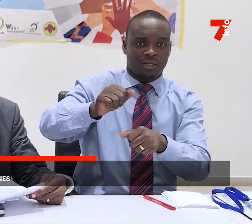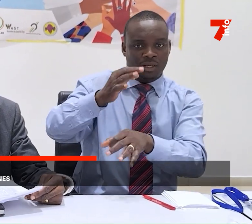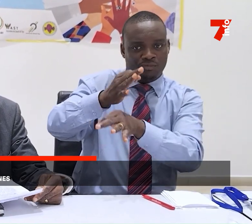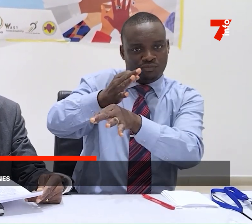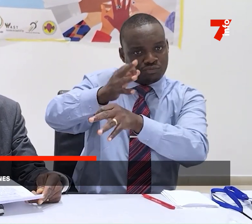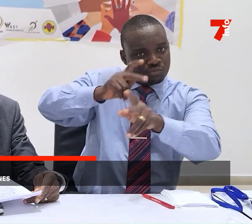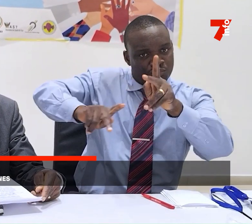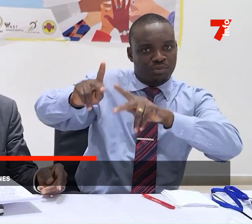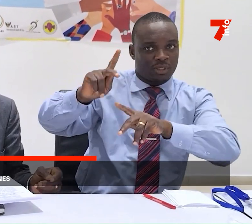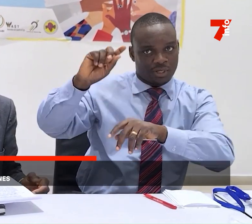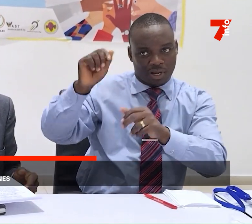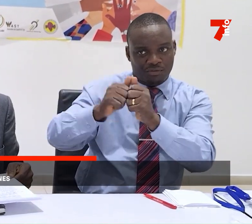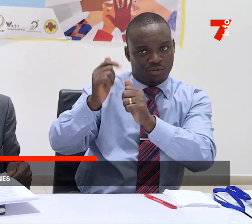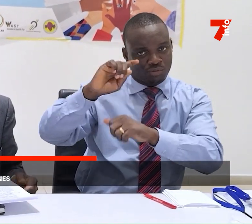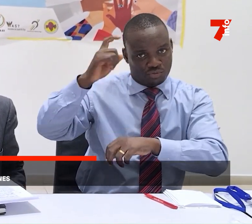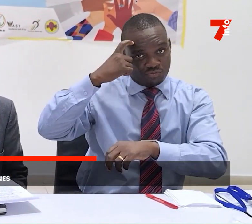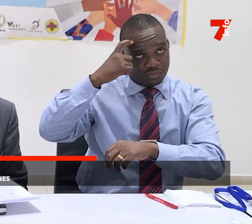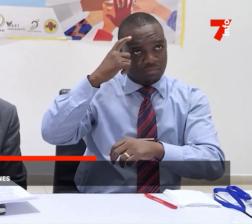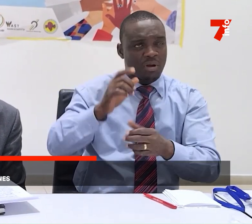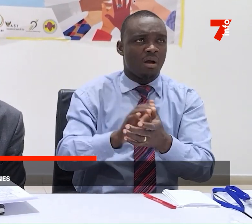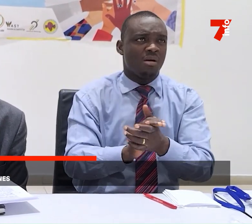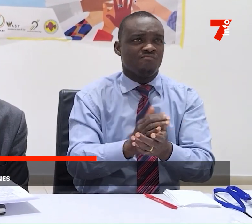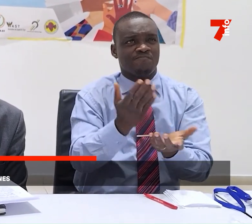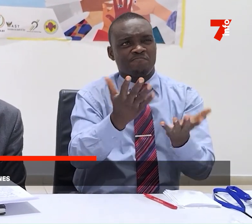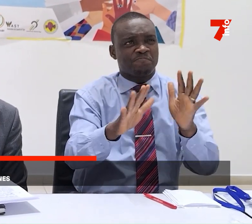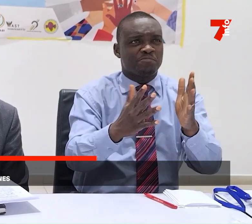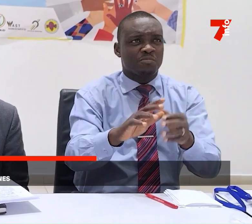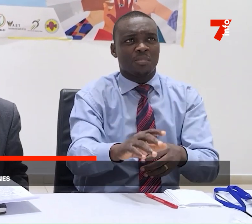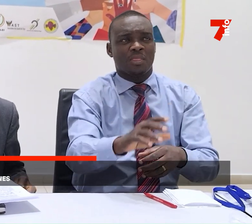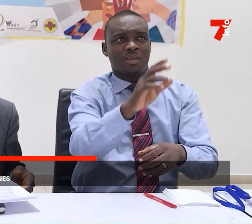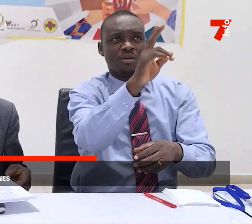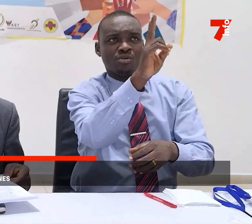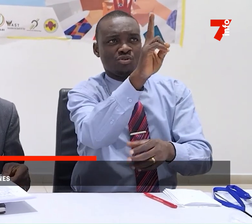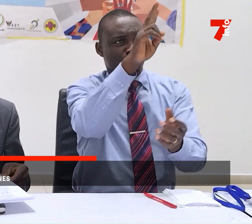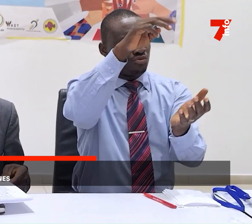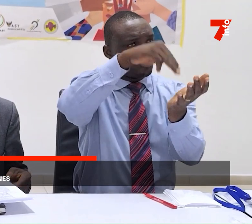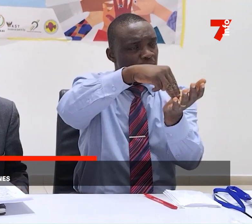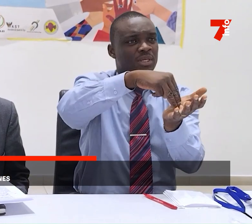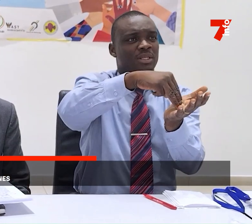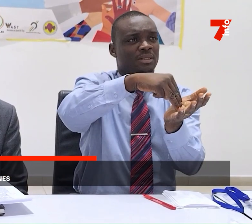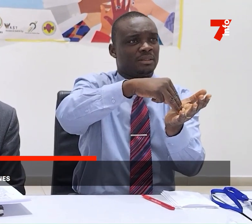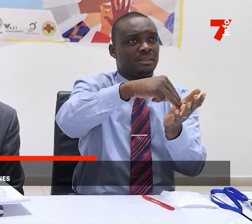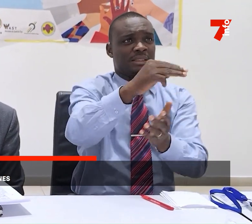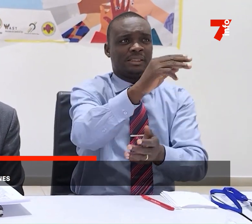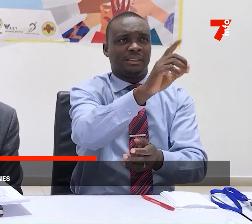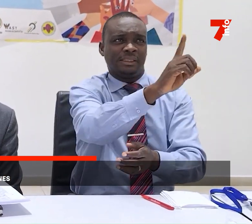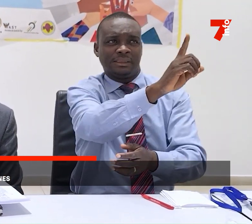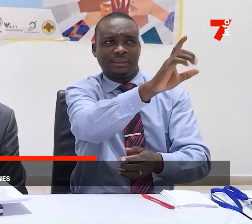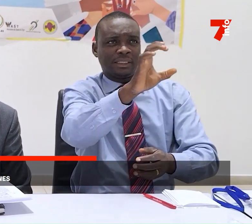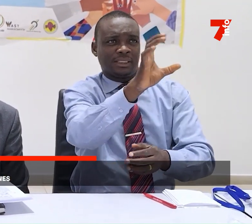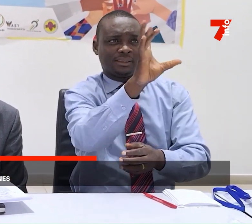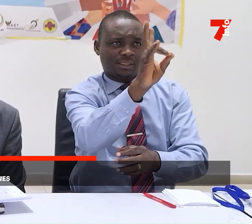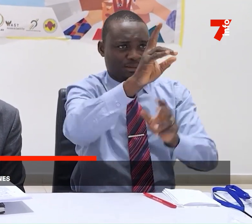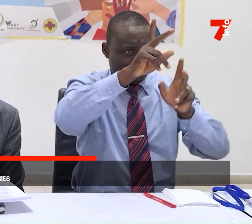a permis à environ 217 personnes d'avoir